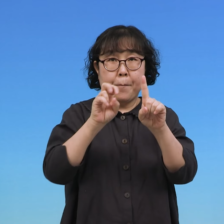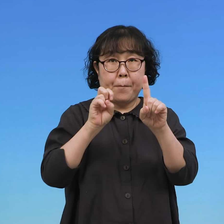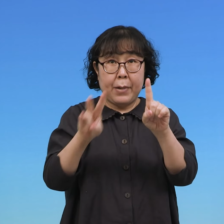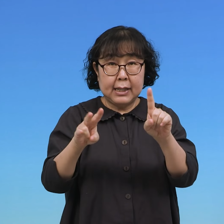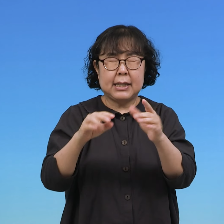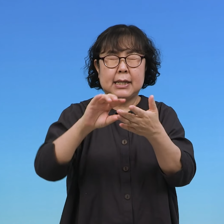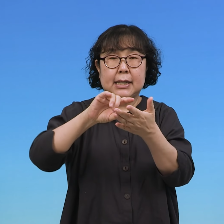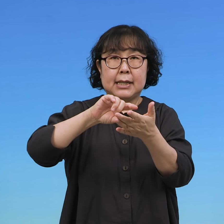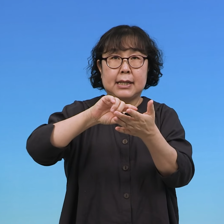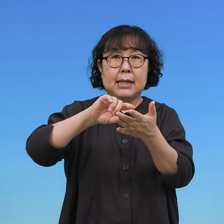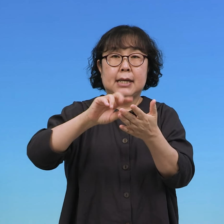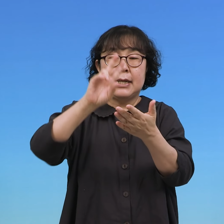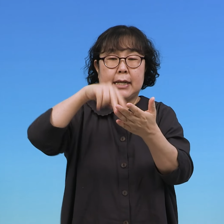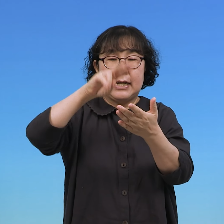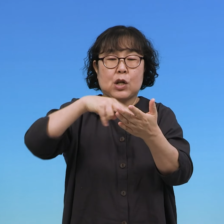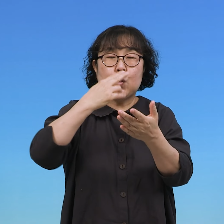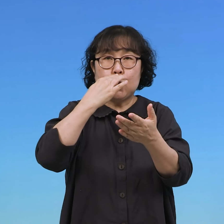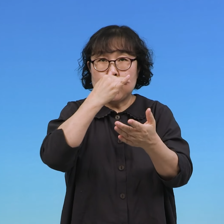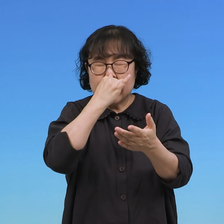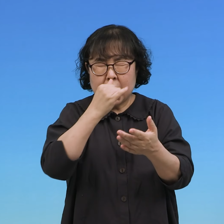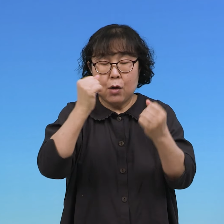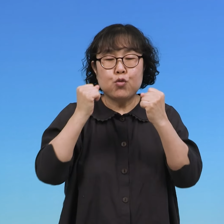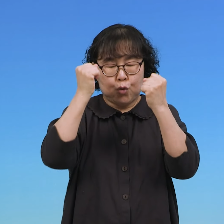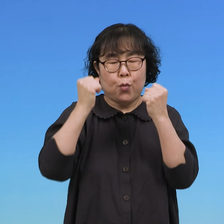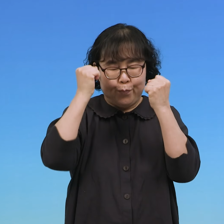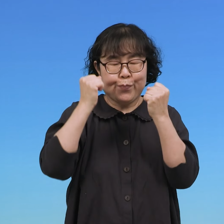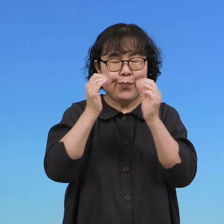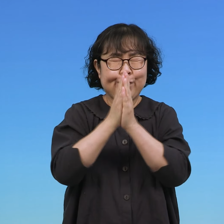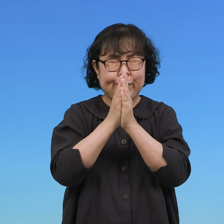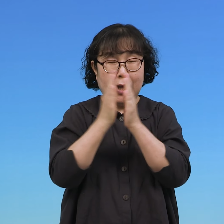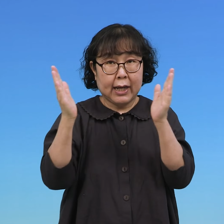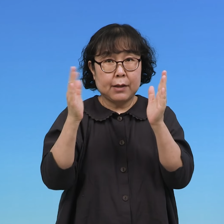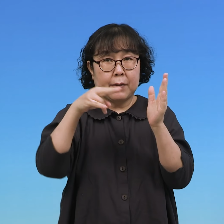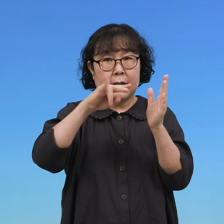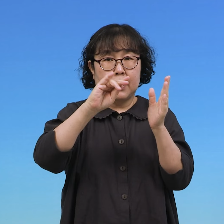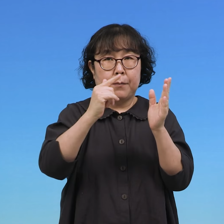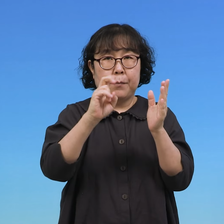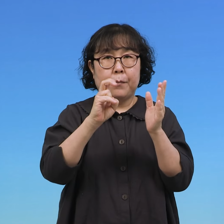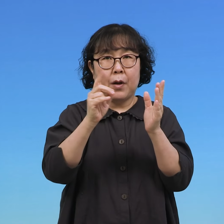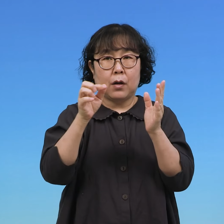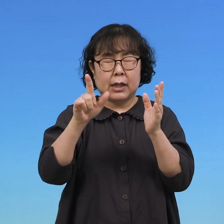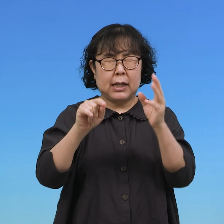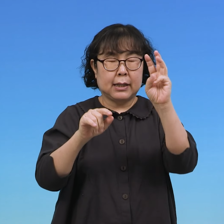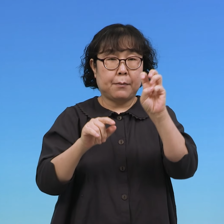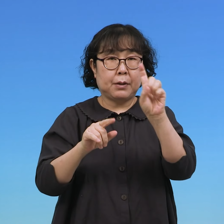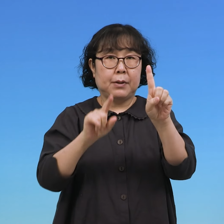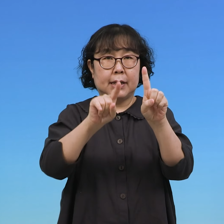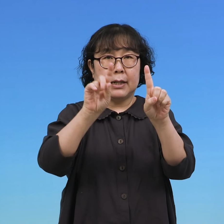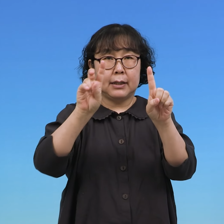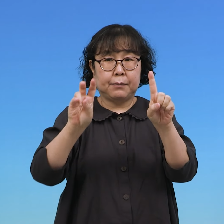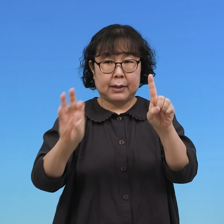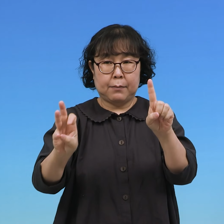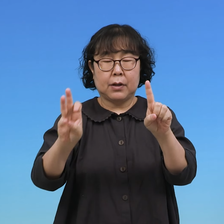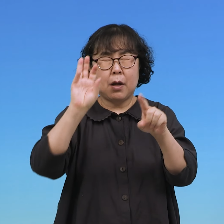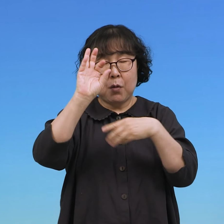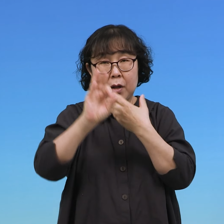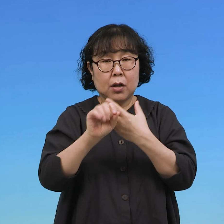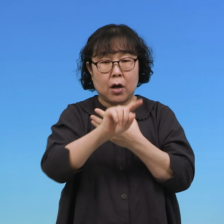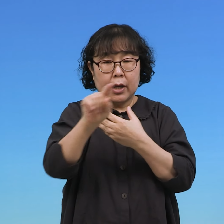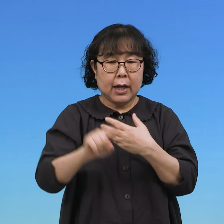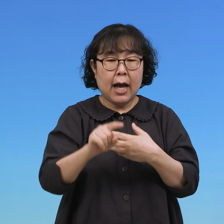지금 운동을 시작한 거예요. 얼마나 감사한지. 여러분, 신명기 31장 13절이요. 또 너희가